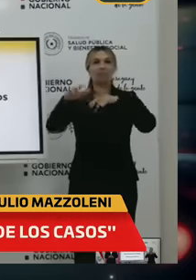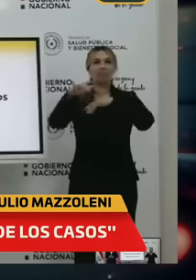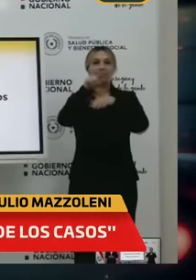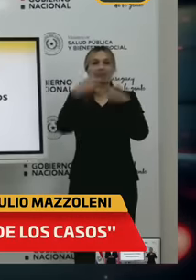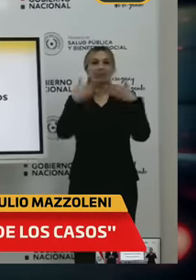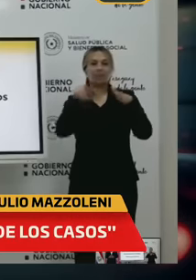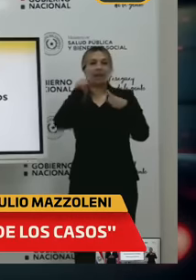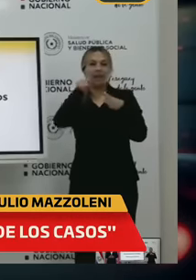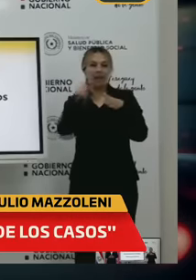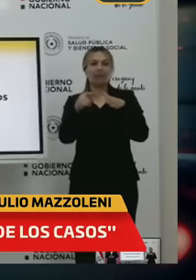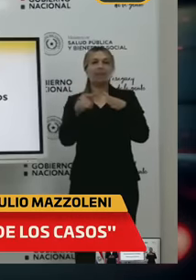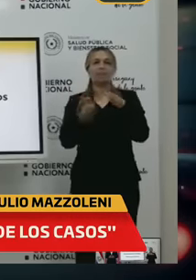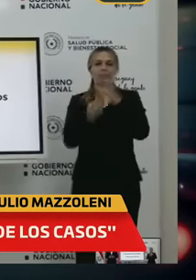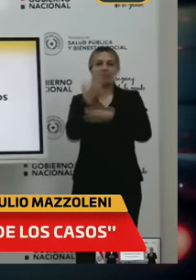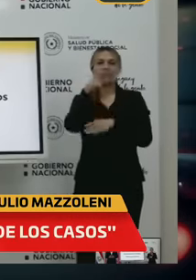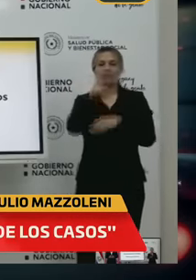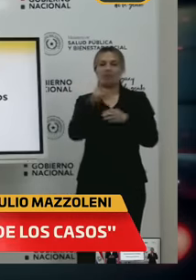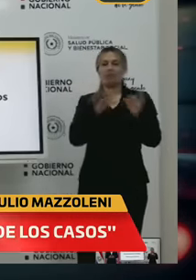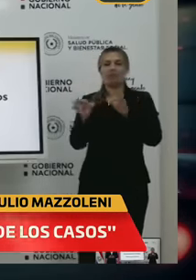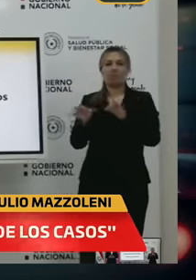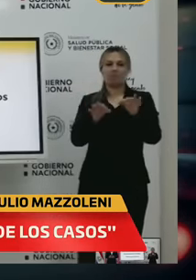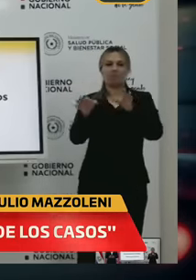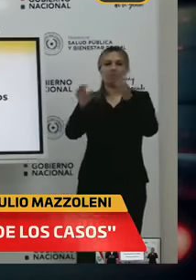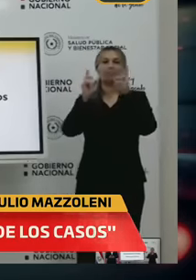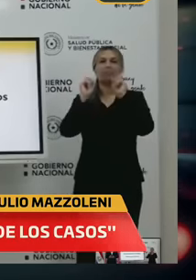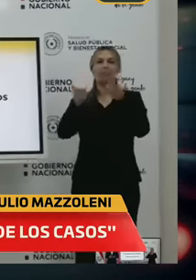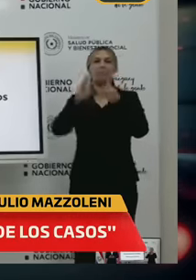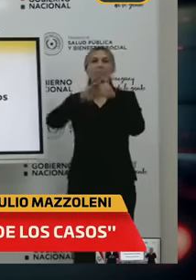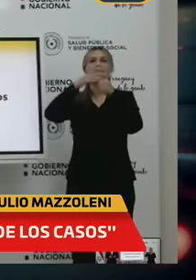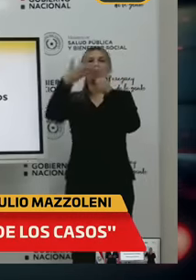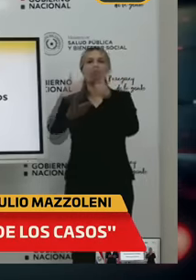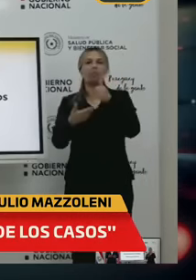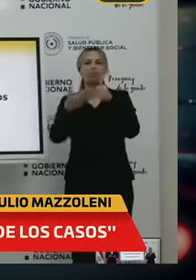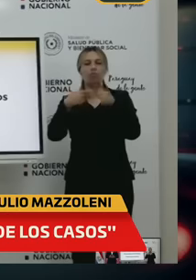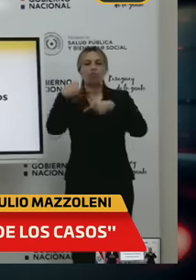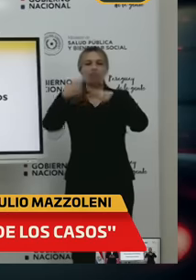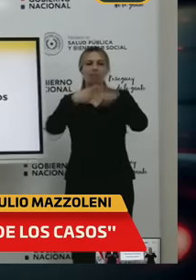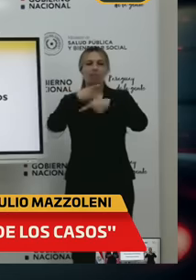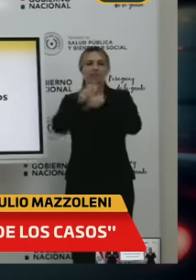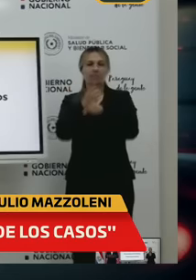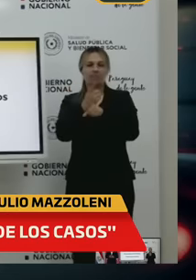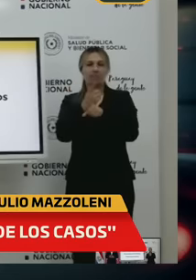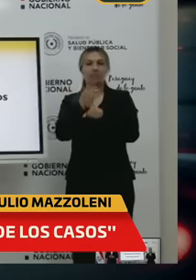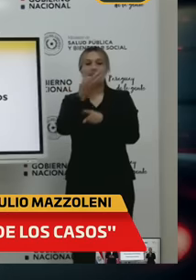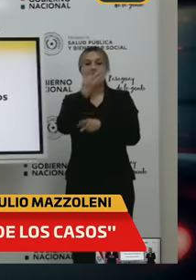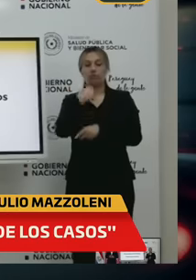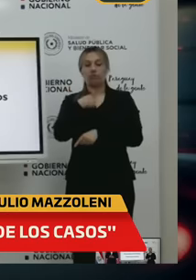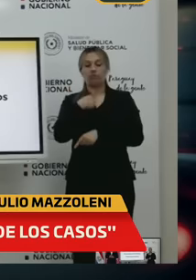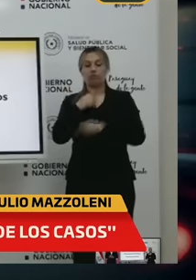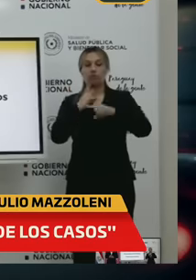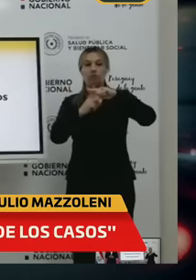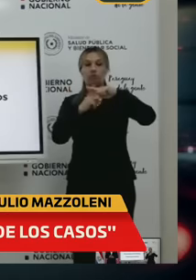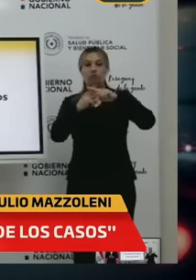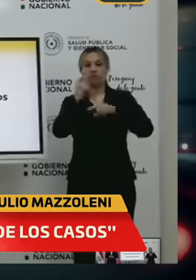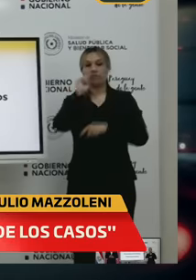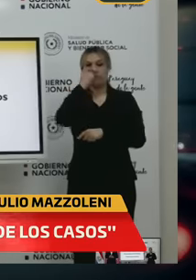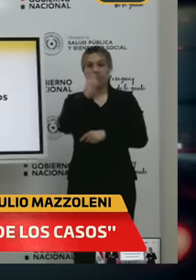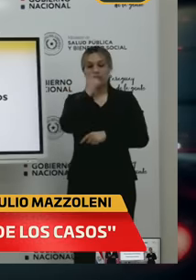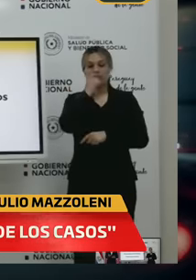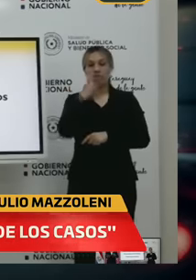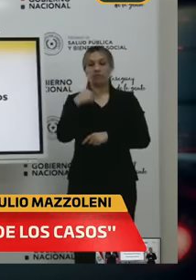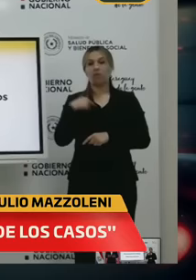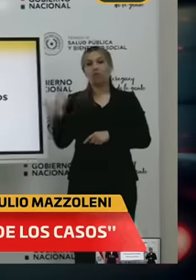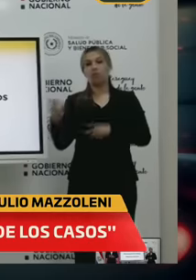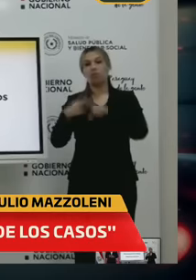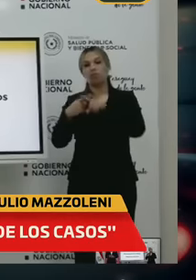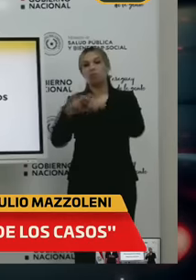también debido a que los cambios del protocolo hacen que aquellos que tienen nexo epidemiológico ya no se hagan los test.